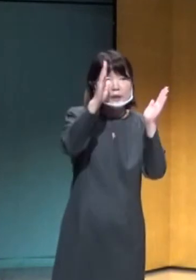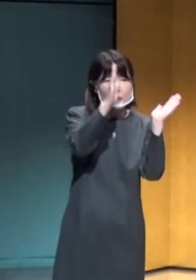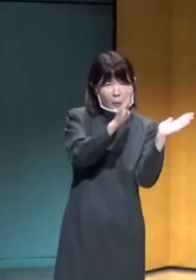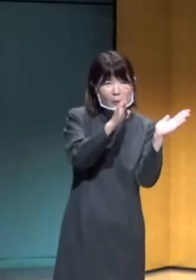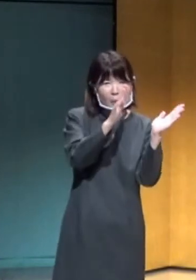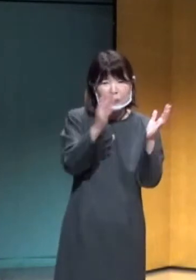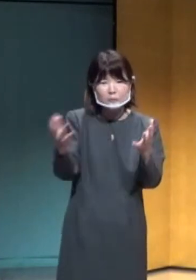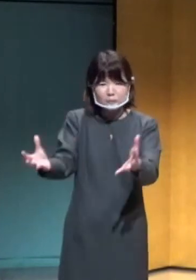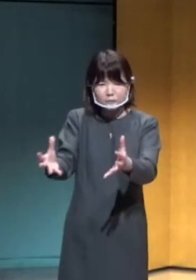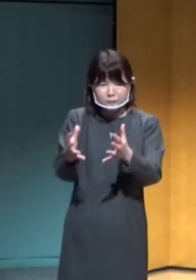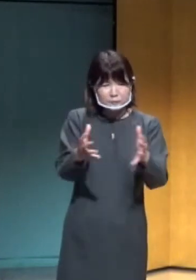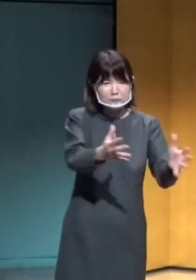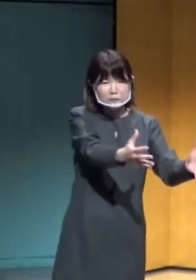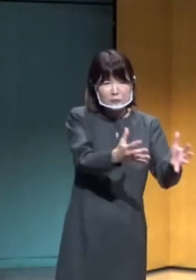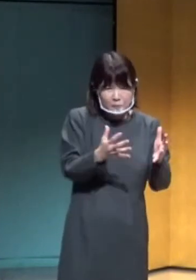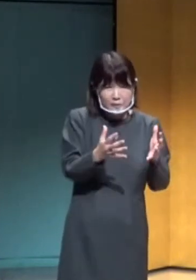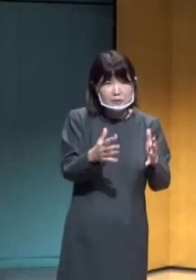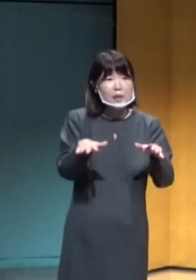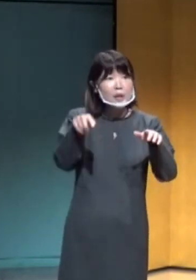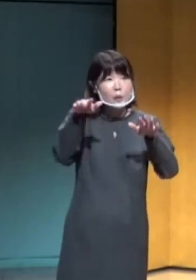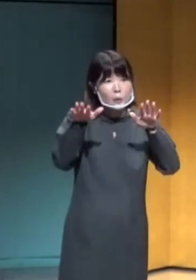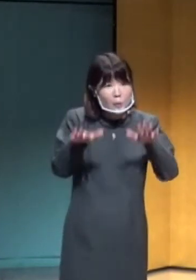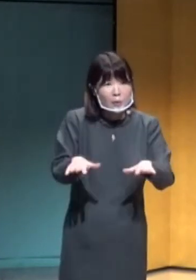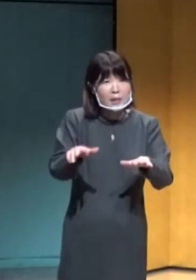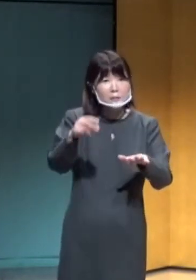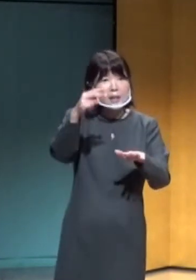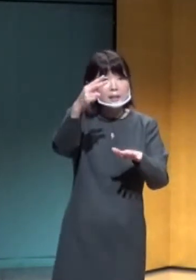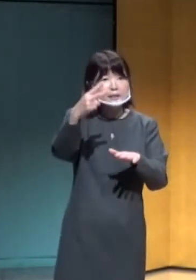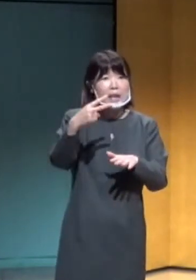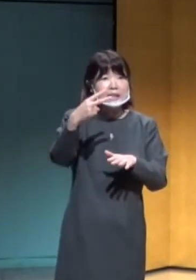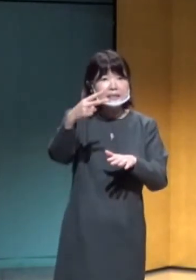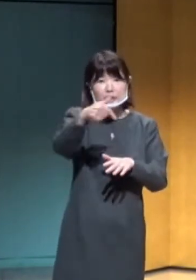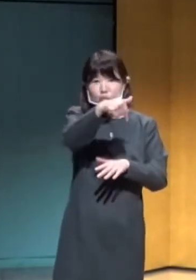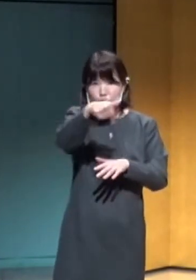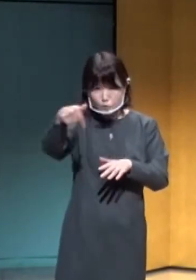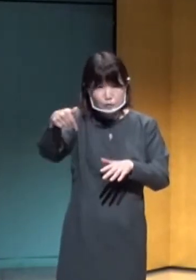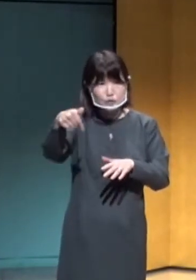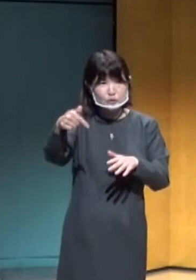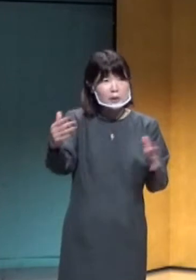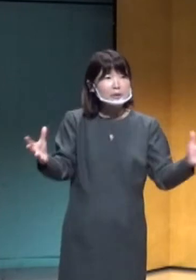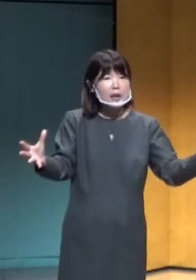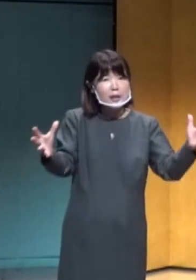になったわけでございますけれども、本当に